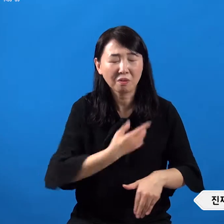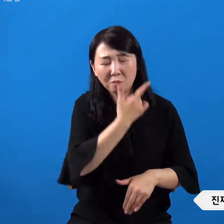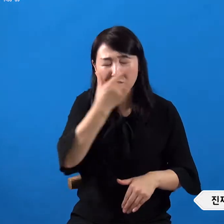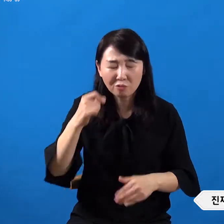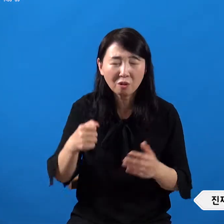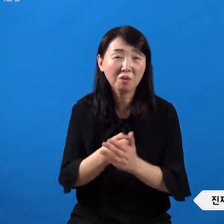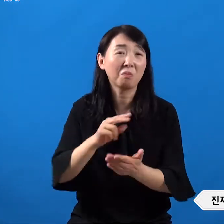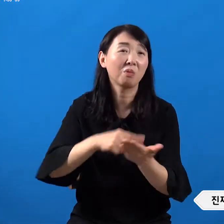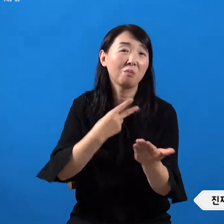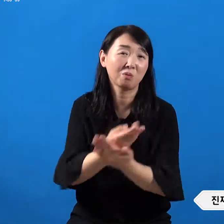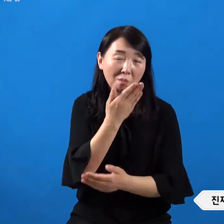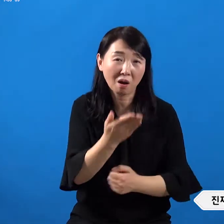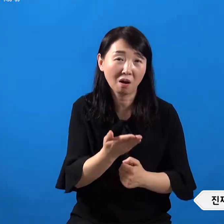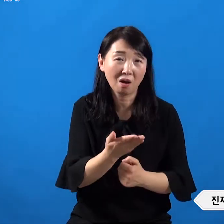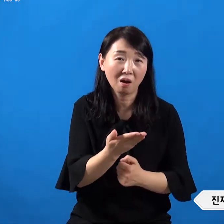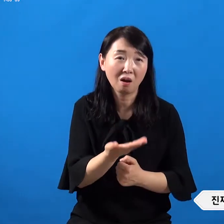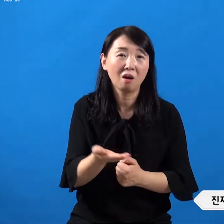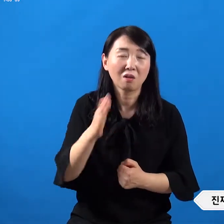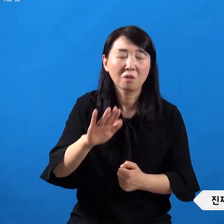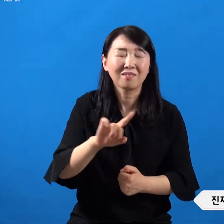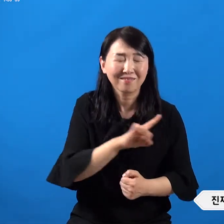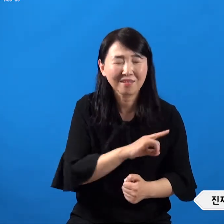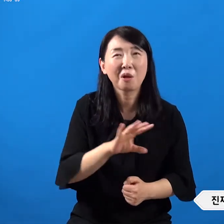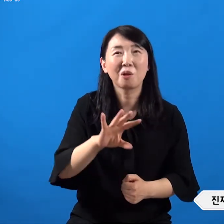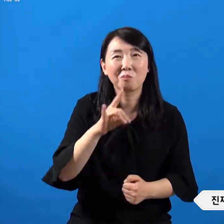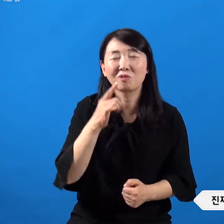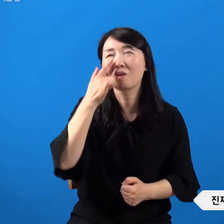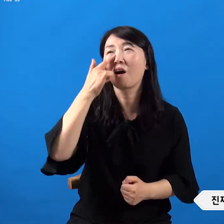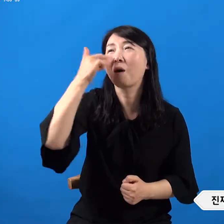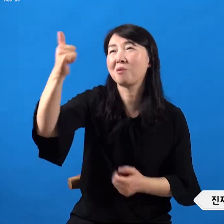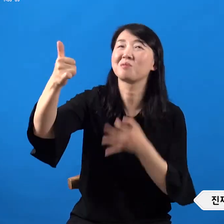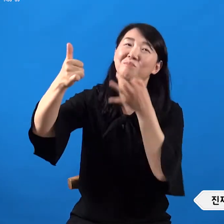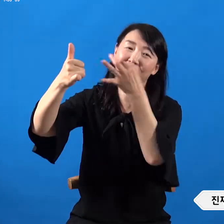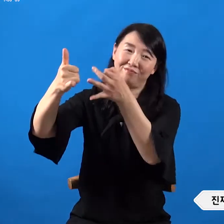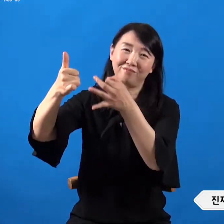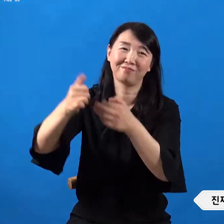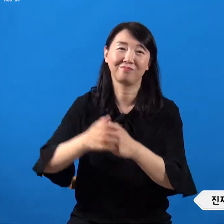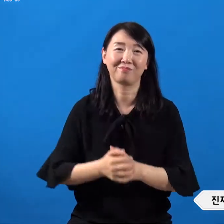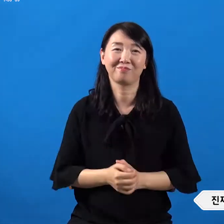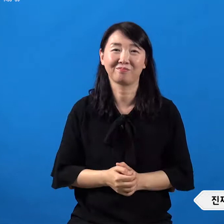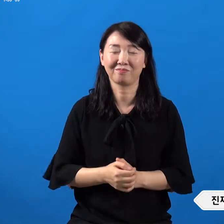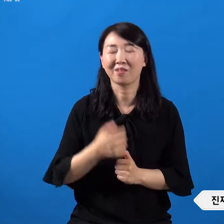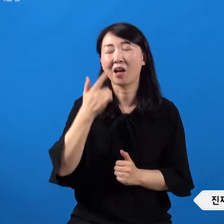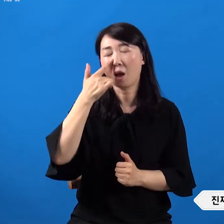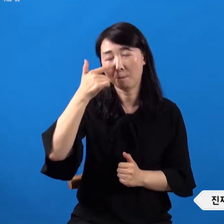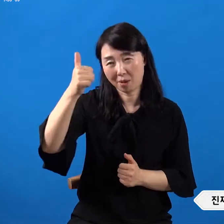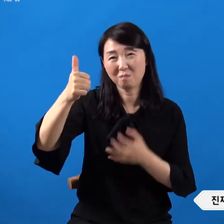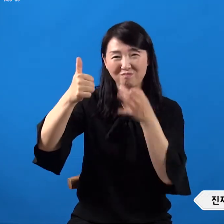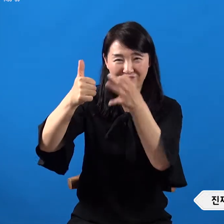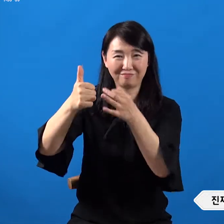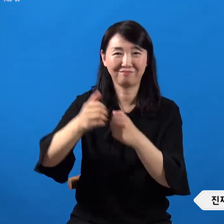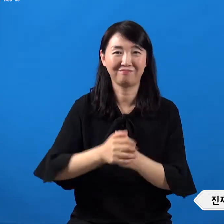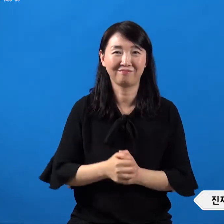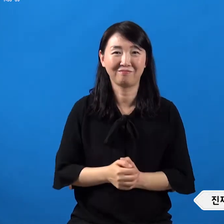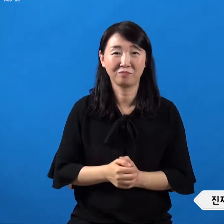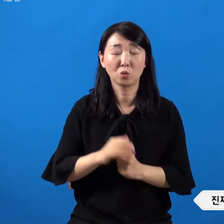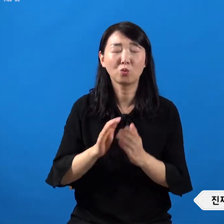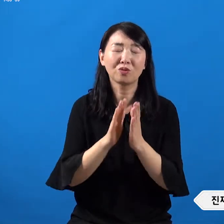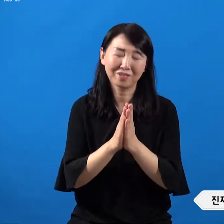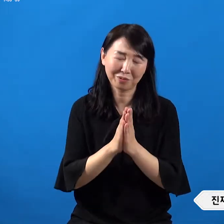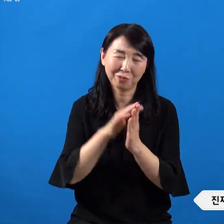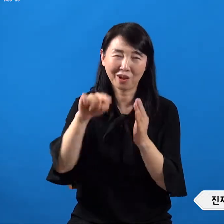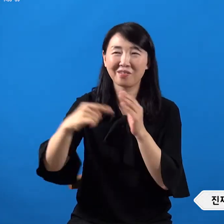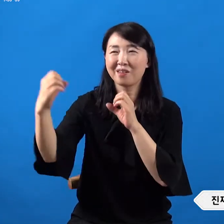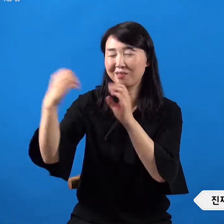우리의 부족함으로 넘어졌지만 우리는 제일 먼저 아버지를 부릅니다. 아빠. 우리의 기도